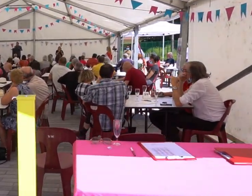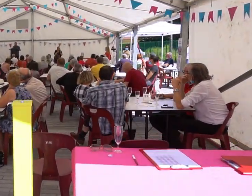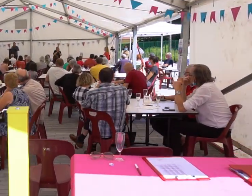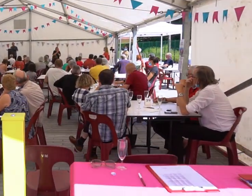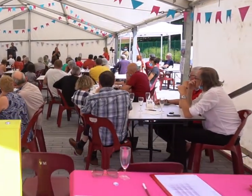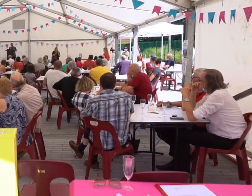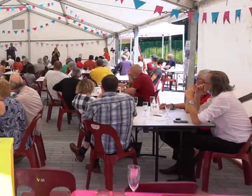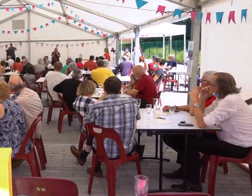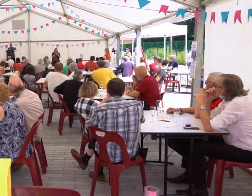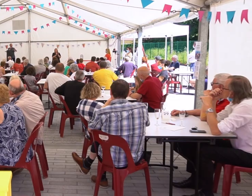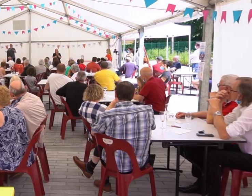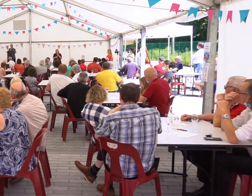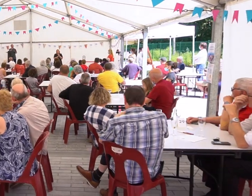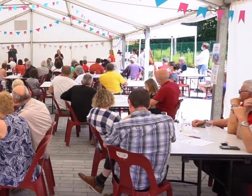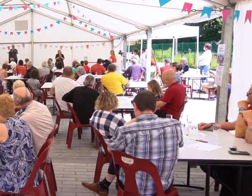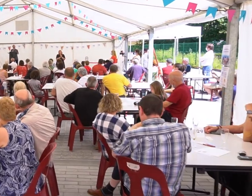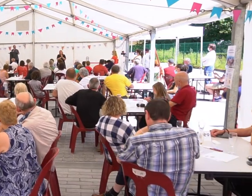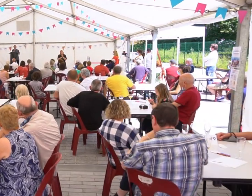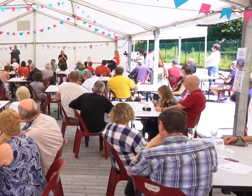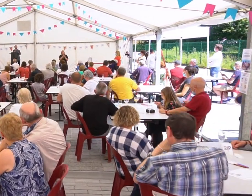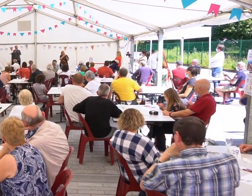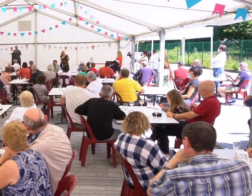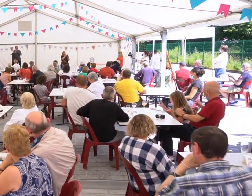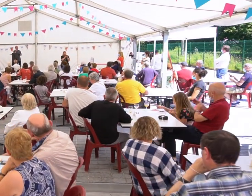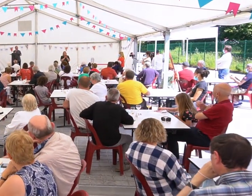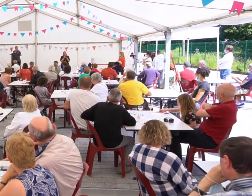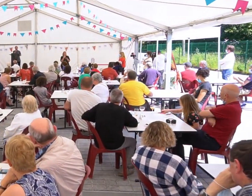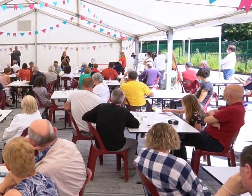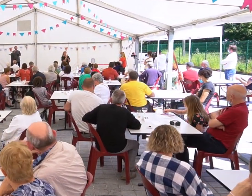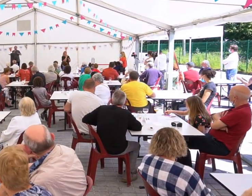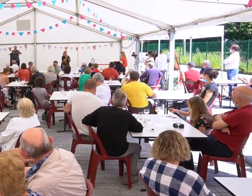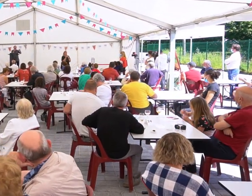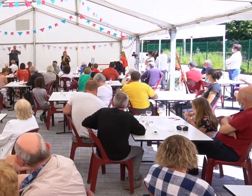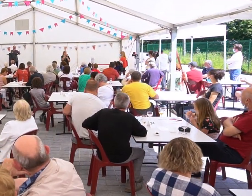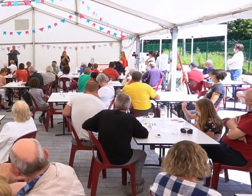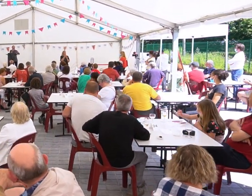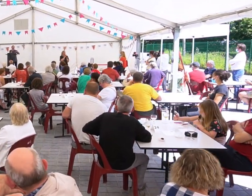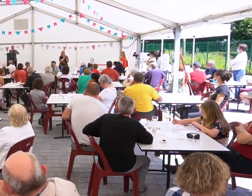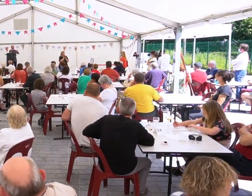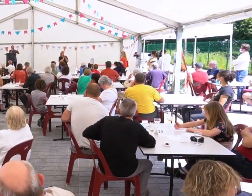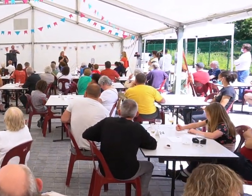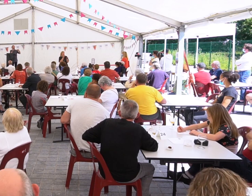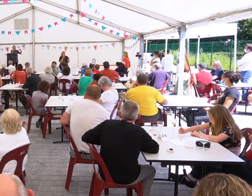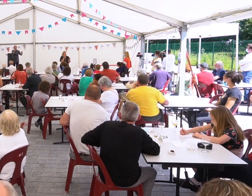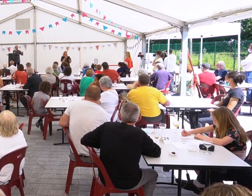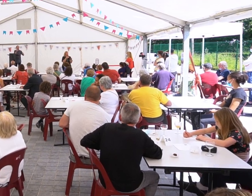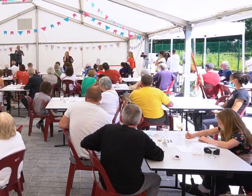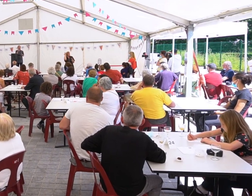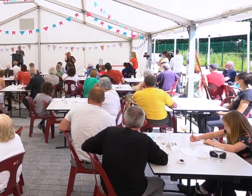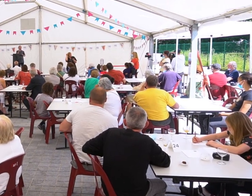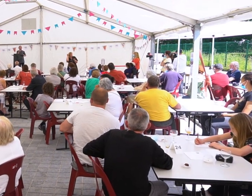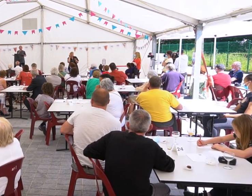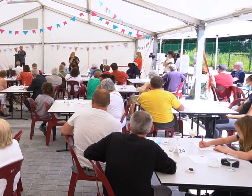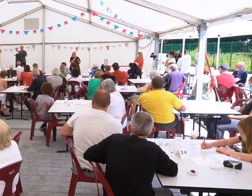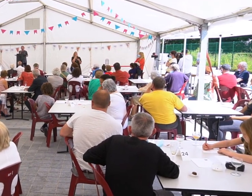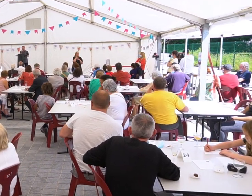aussi l'édition, on a parlé de cette édition qui va sortir dans 13 jours donc au Louvre. Eh bien, avant ça, en tout cas, Martine a visité Moucron,